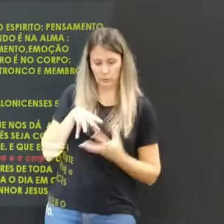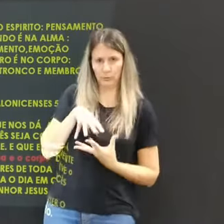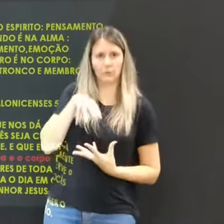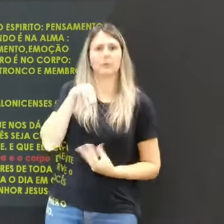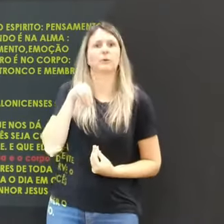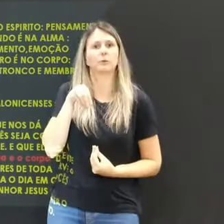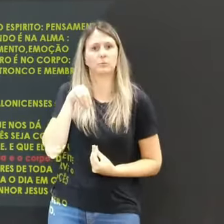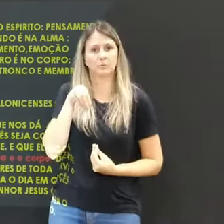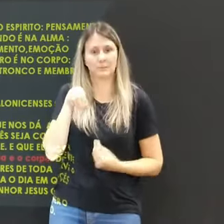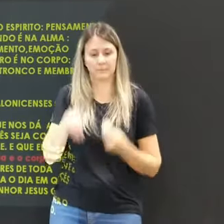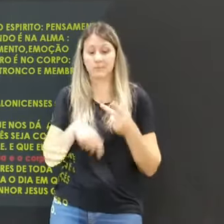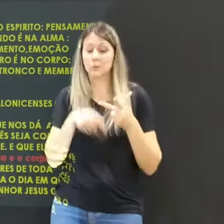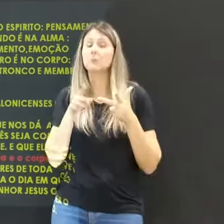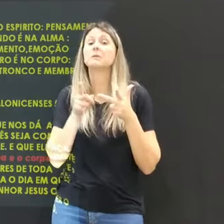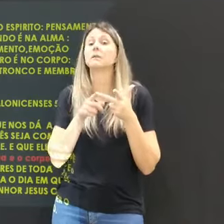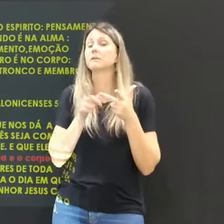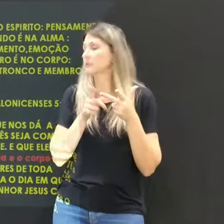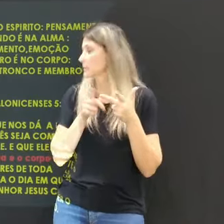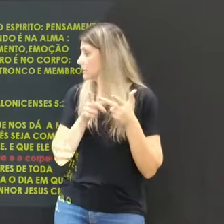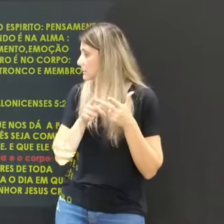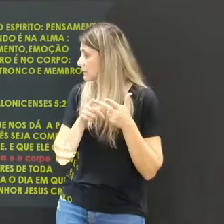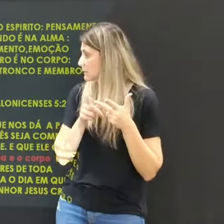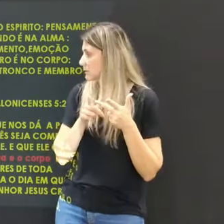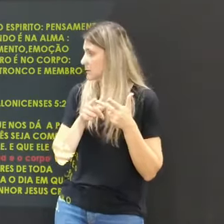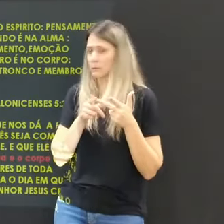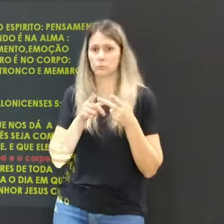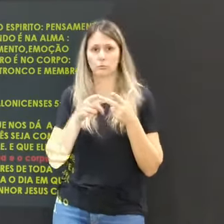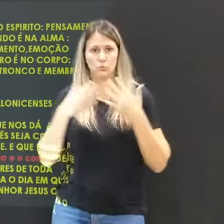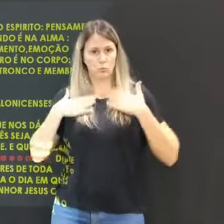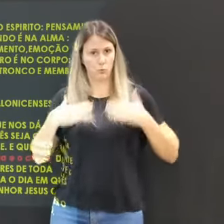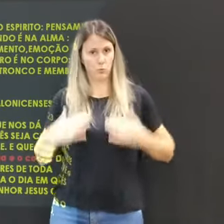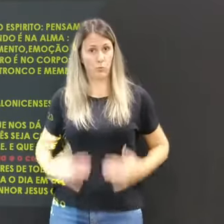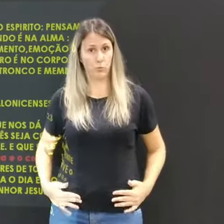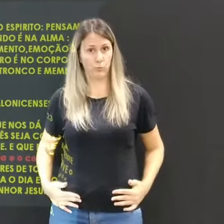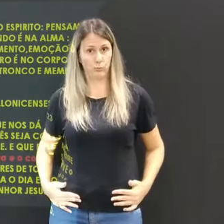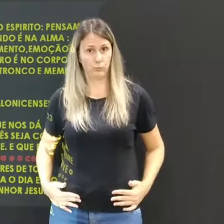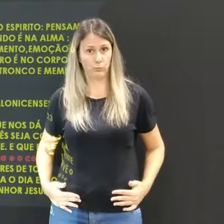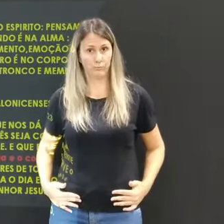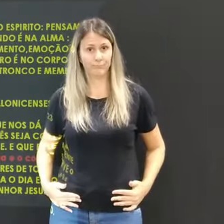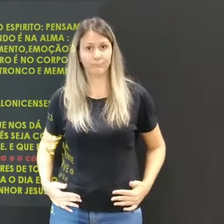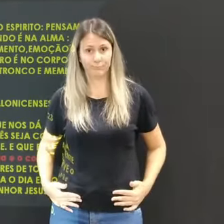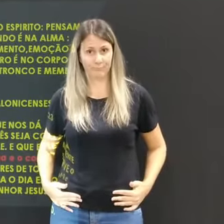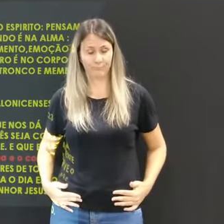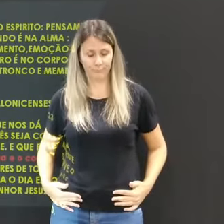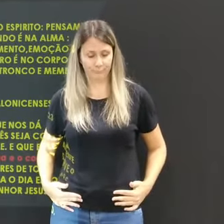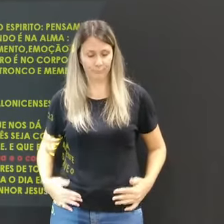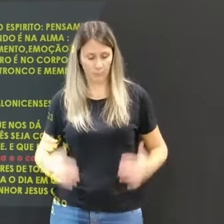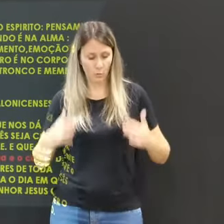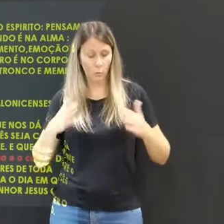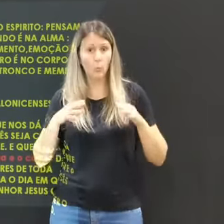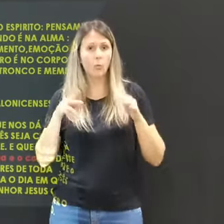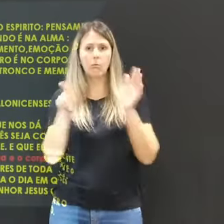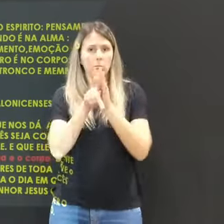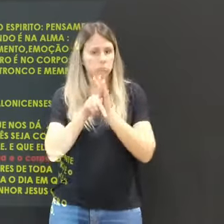nossa alma. E o terceiro, corpo. Corpo, alma e